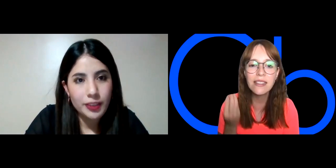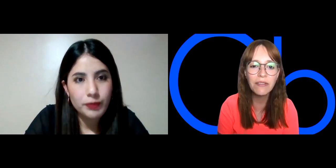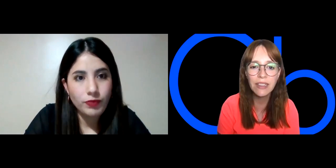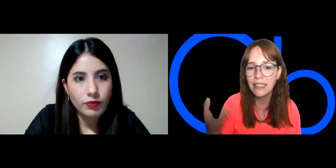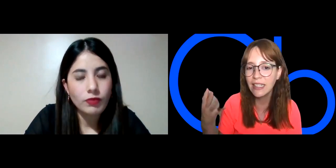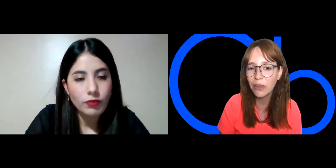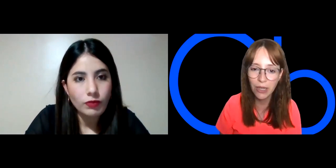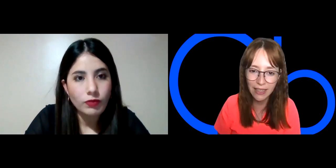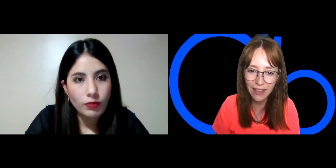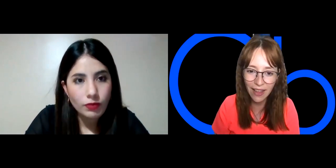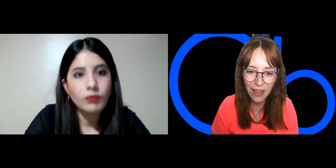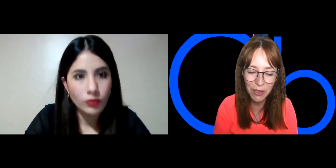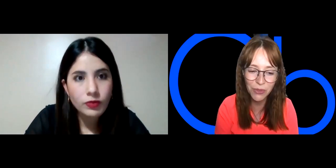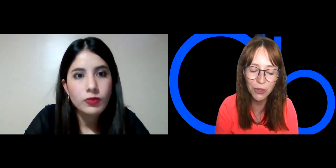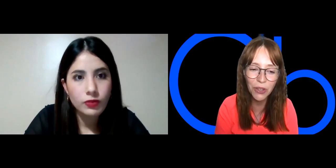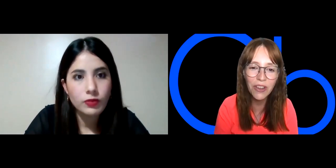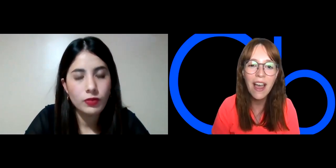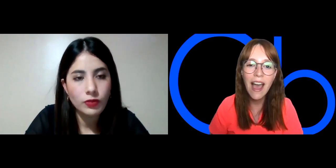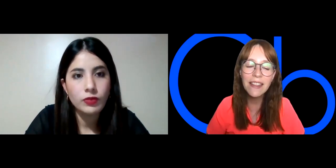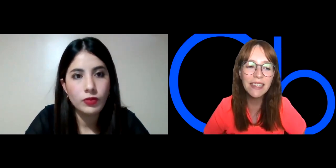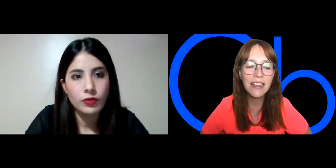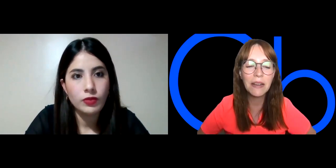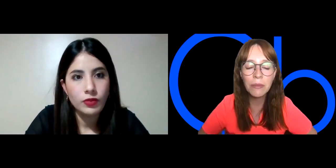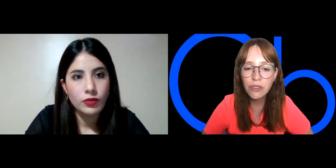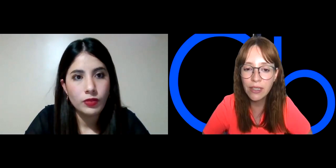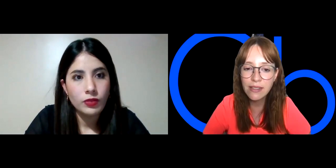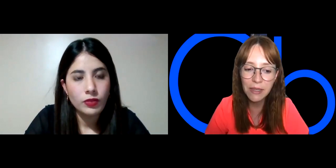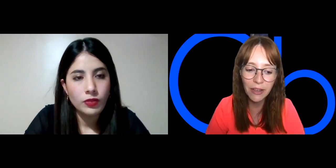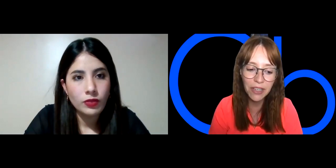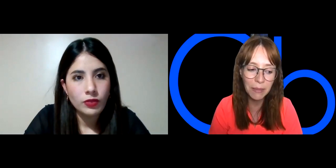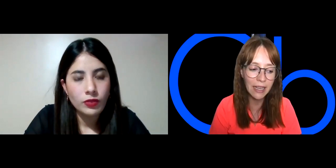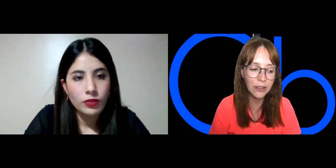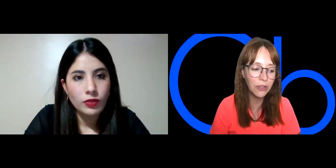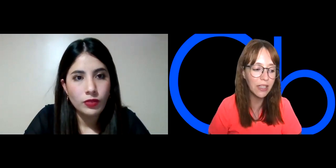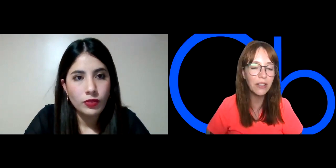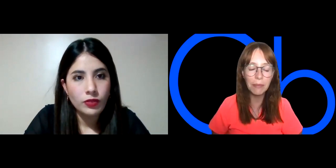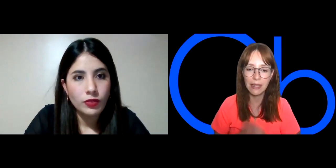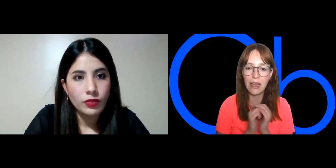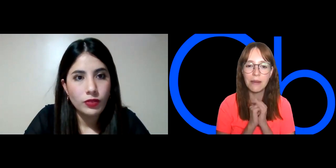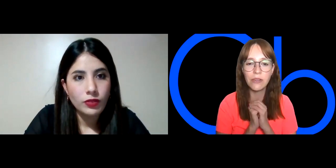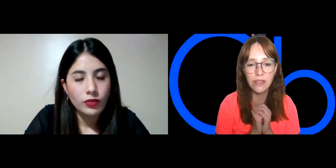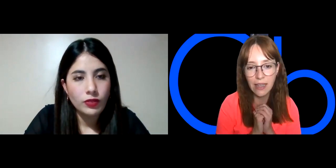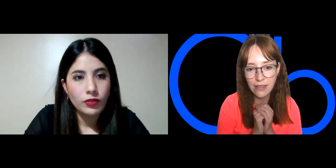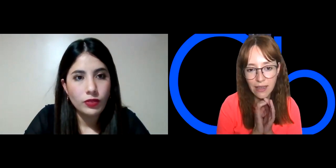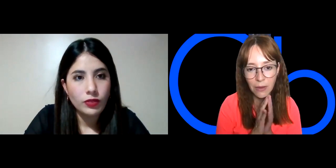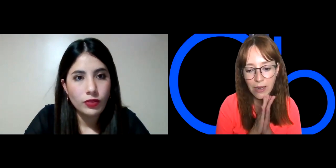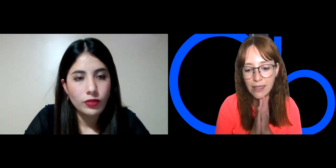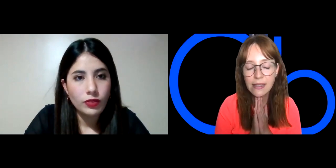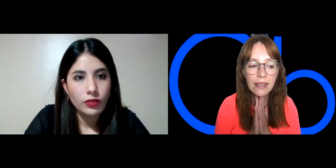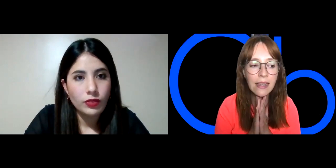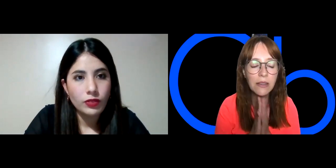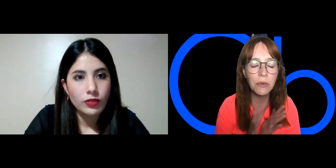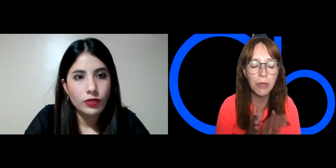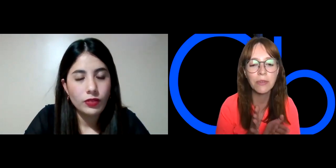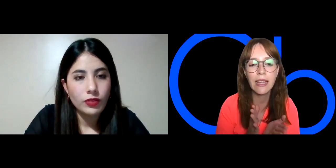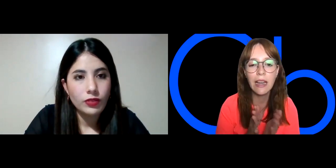paciente, ya sea infantil o de cualquier edad, a mi consultorio. Antes de que acabemos con este video que me encantó, quiero que a ver, nos digas en lenguaje de